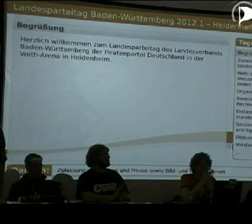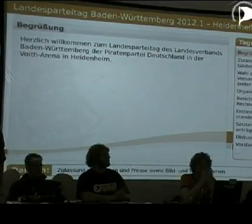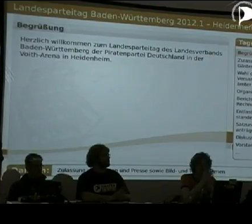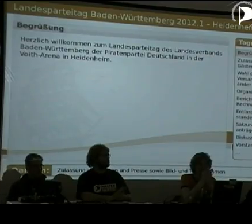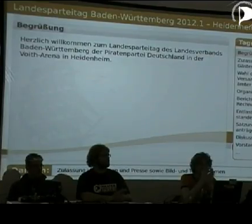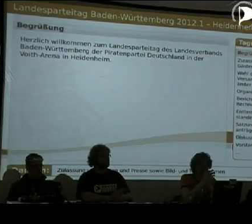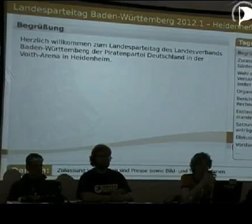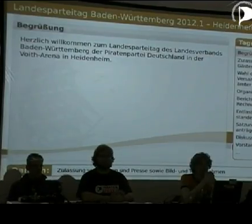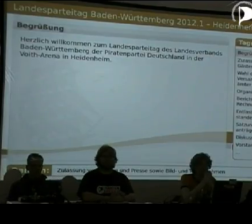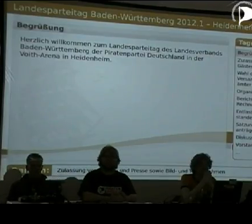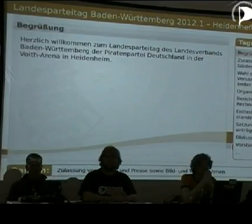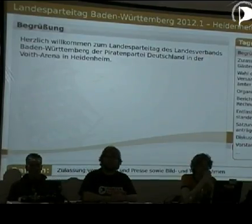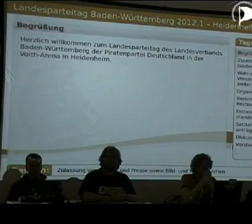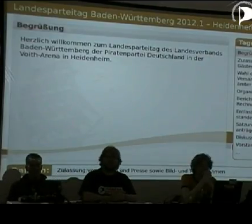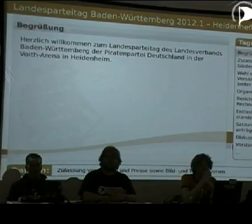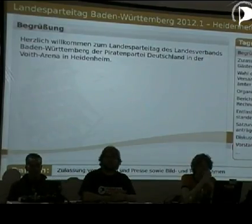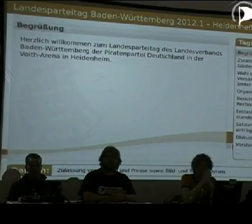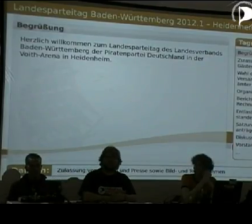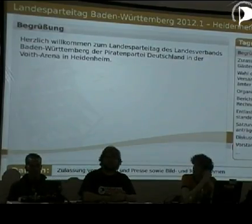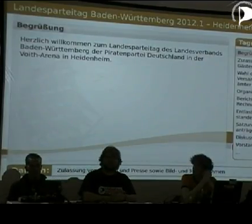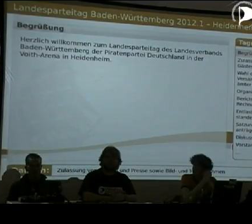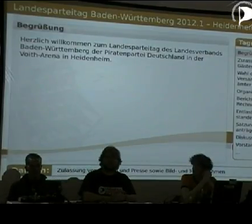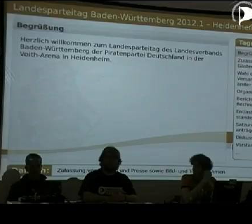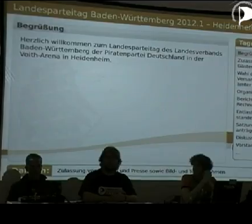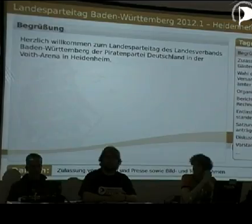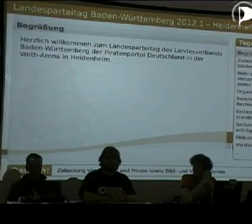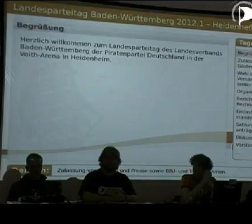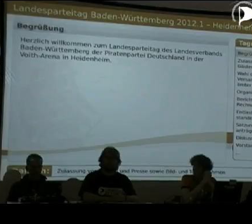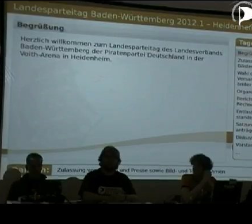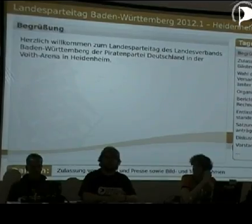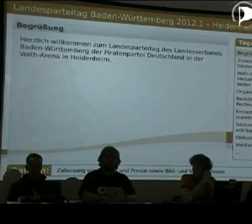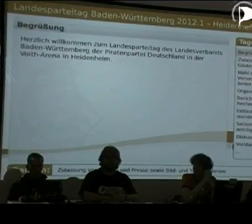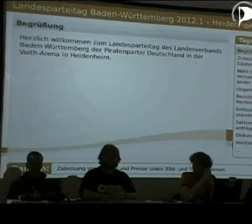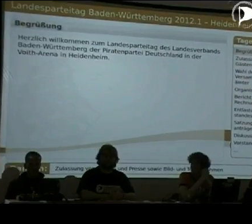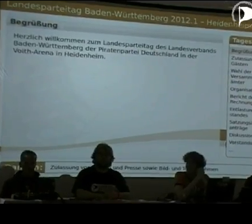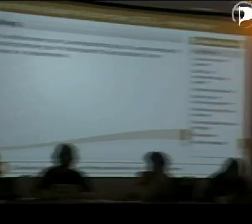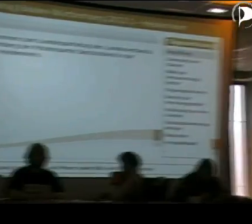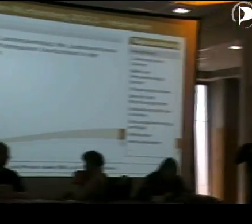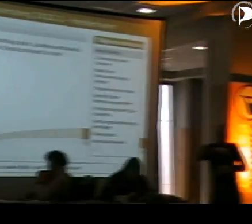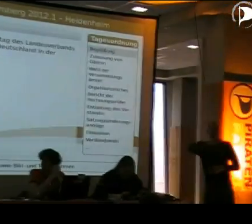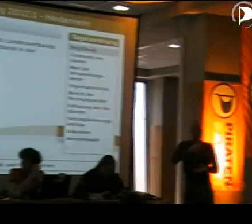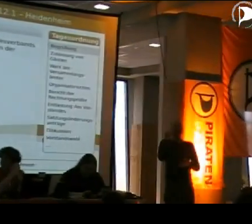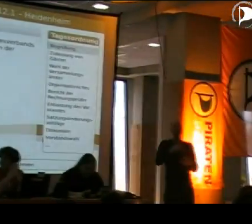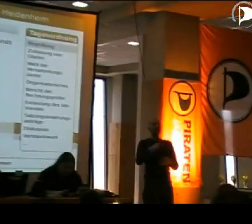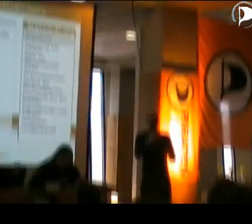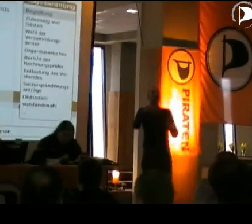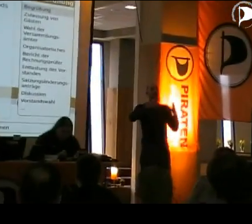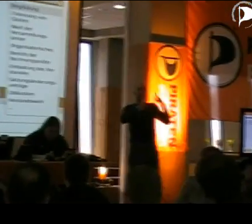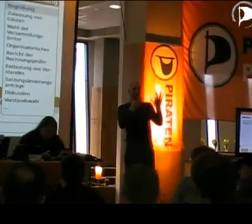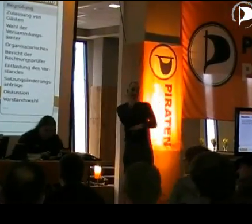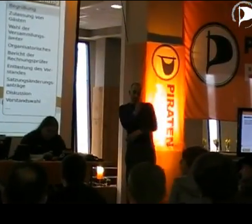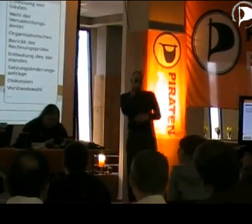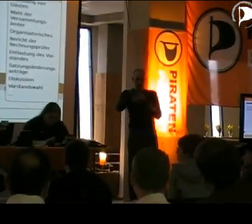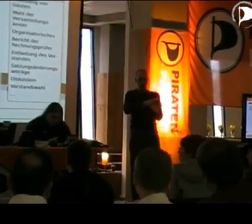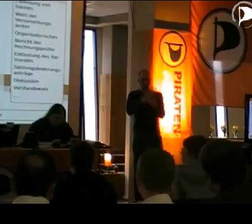für mich nur für die tauchen wieder in eigenem interesse sondern natürlich auch auf dem stream übertragen wird ist